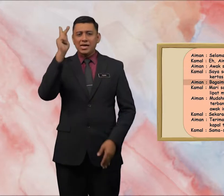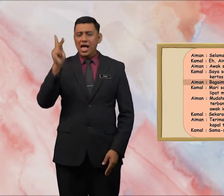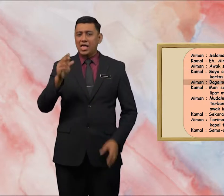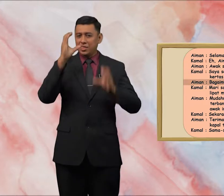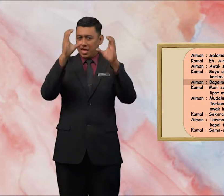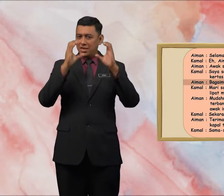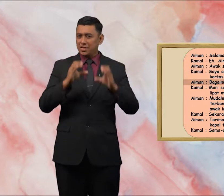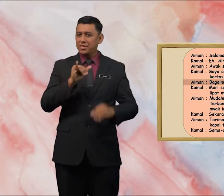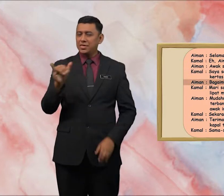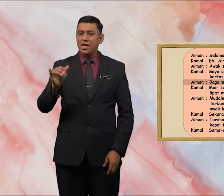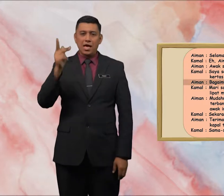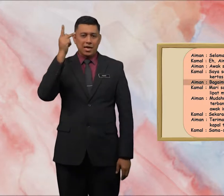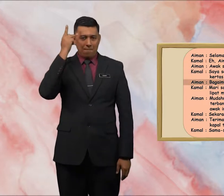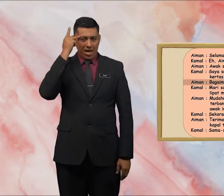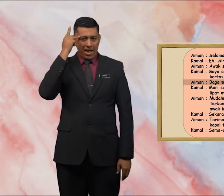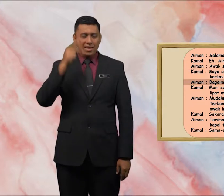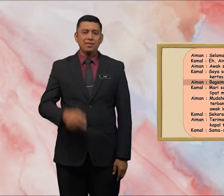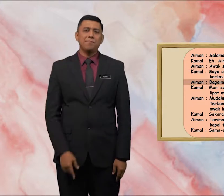Bagaimanakah caranya, Kamal?